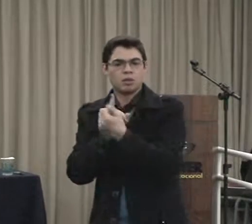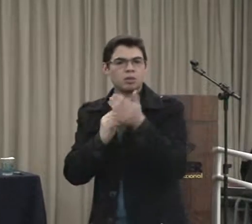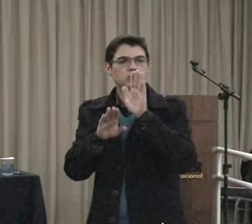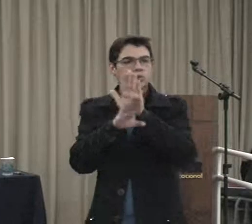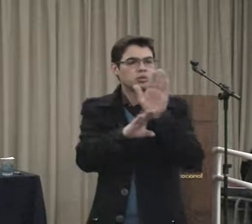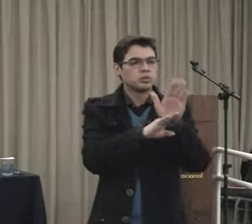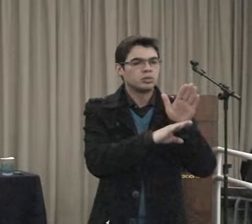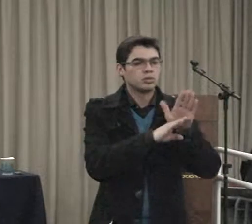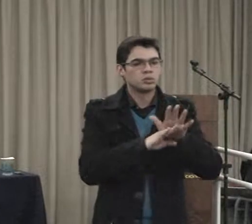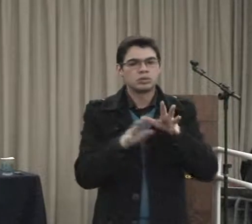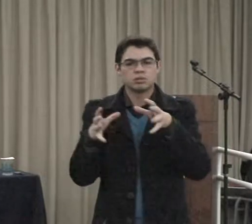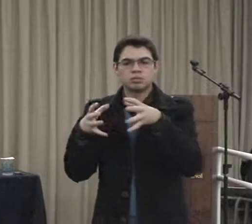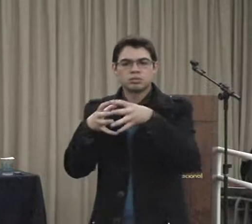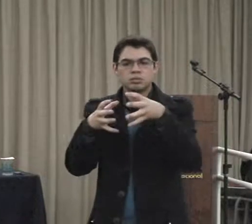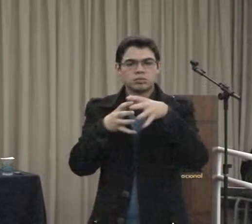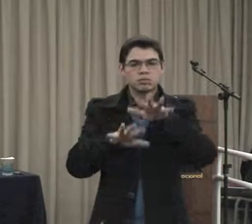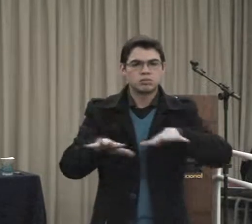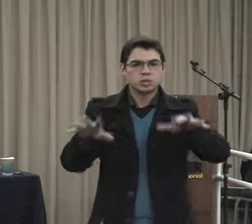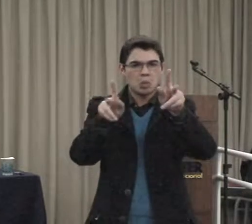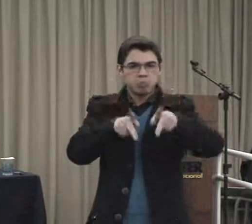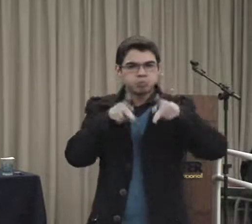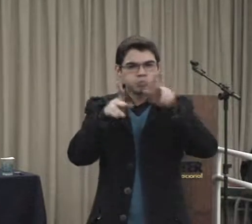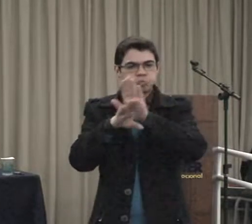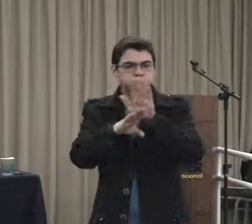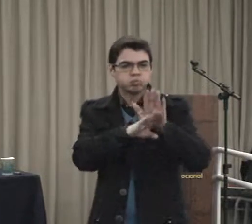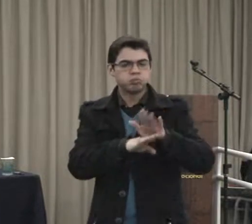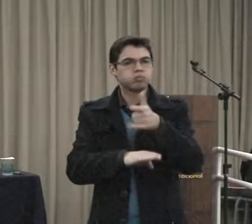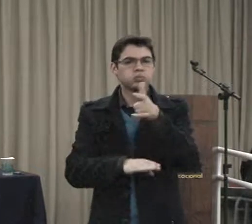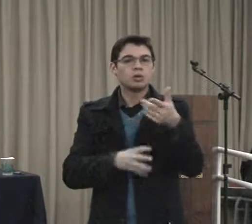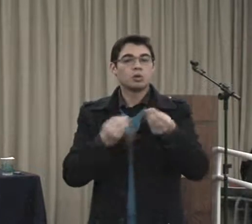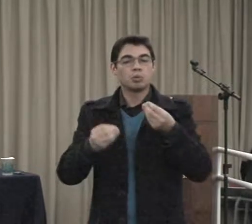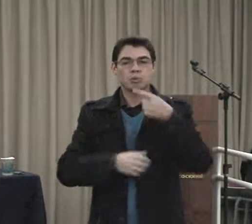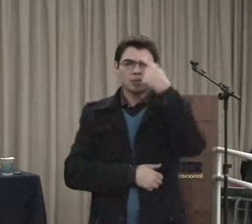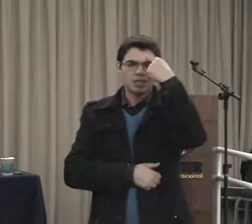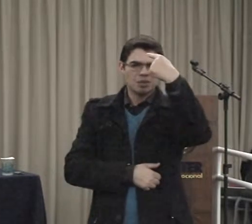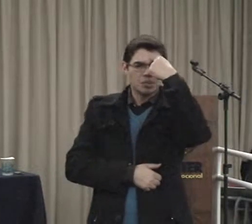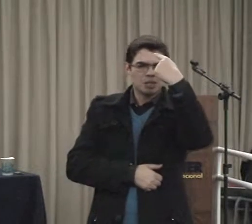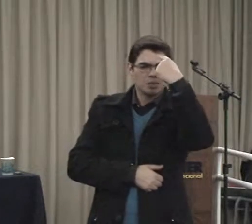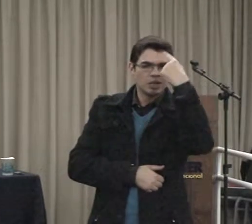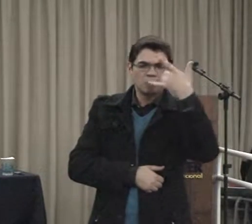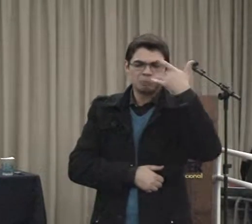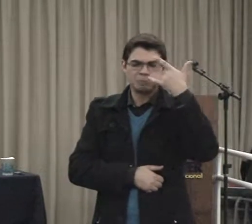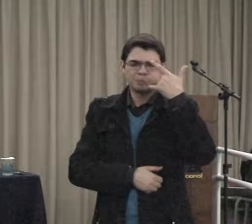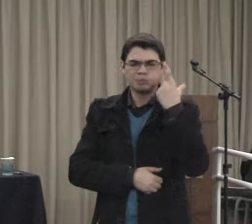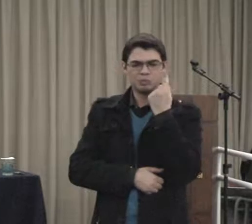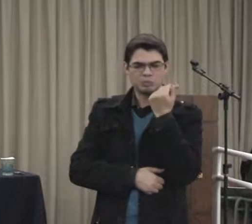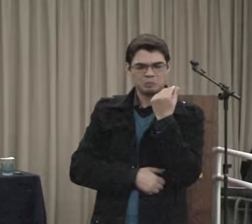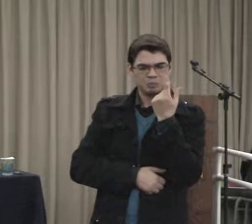apenas tinha espaço para a prosperidade financeira.